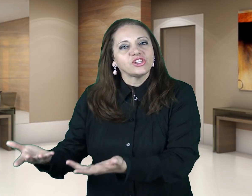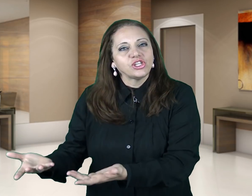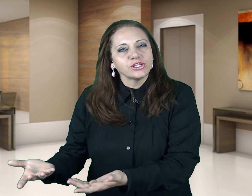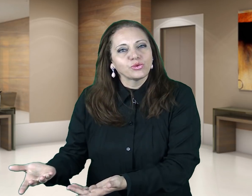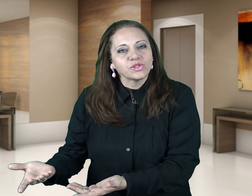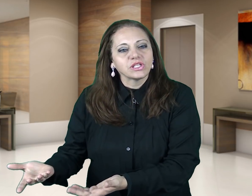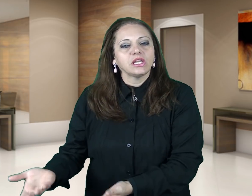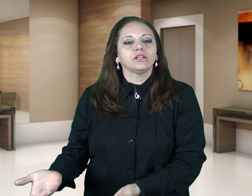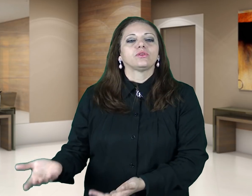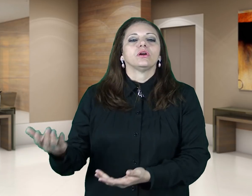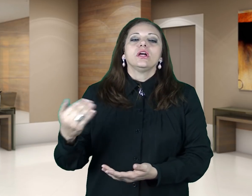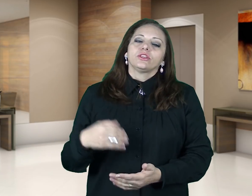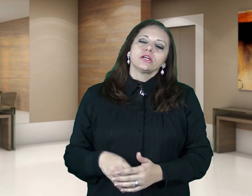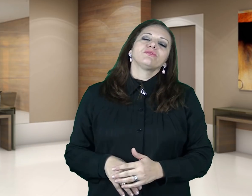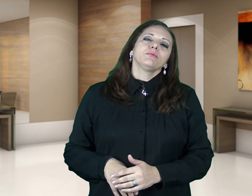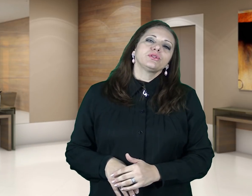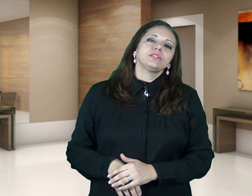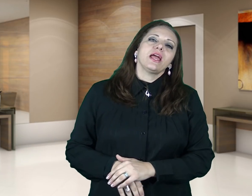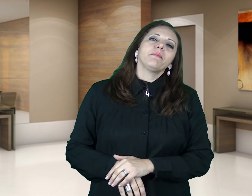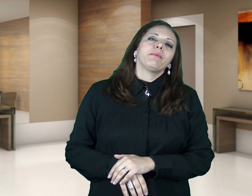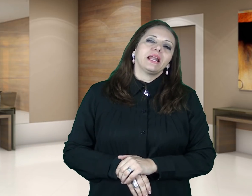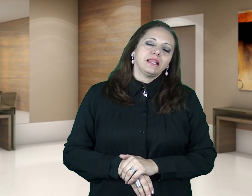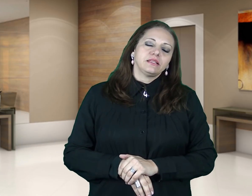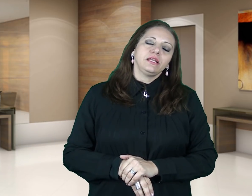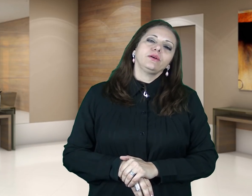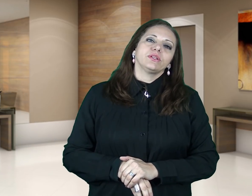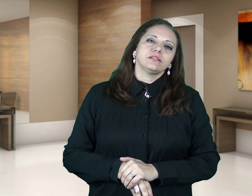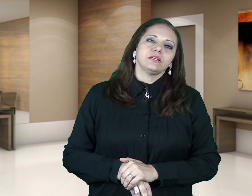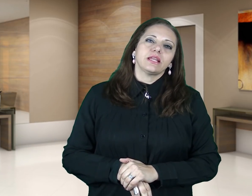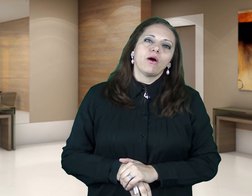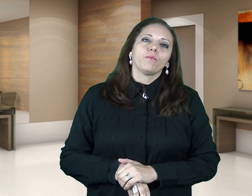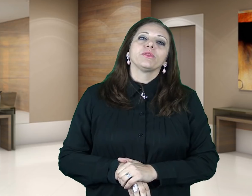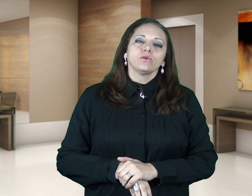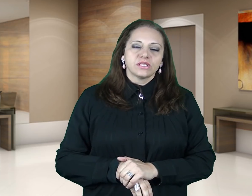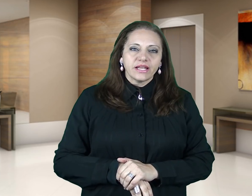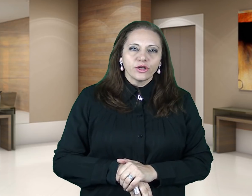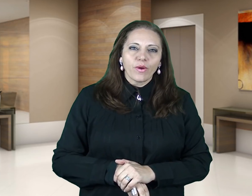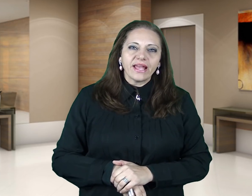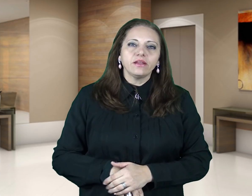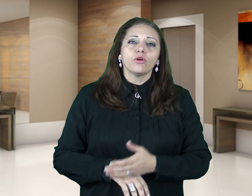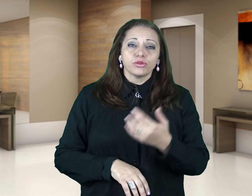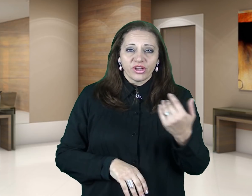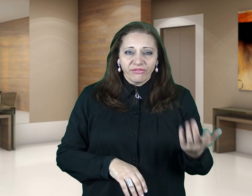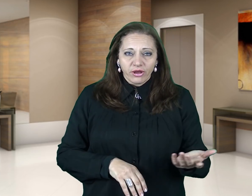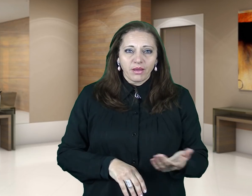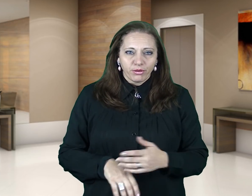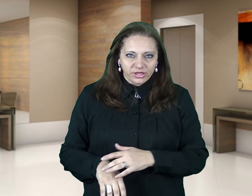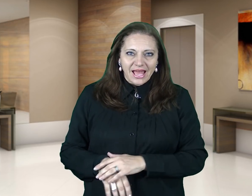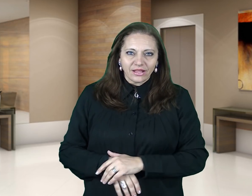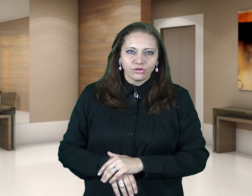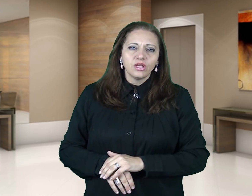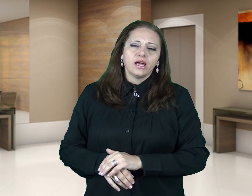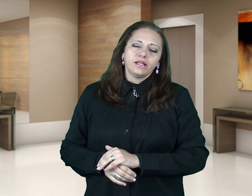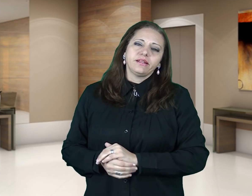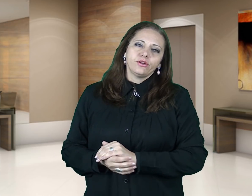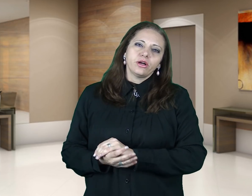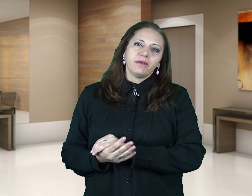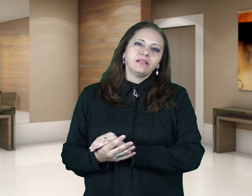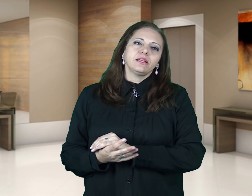formas de registro escrito. Nós vamos ter para a língua de sinal o sign writing, como já foi abordado